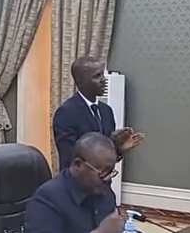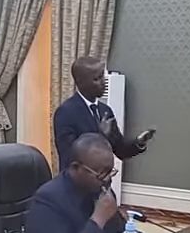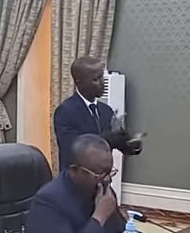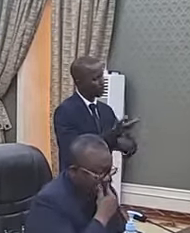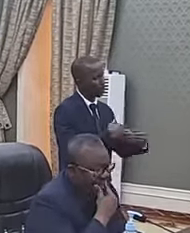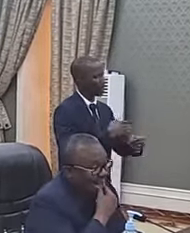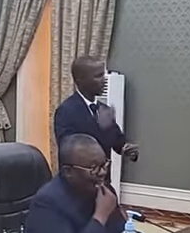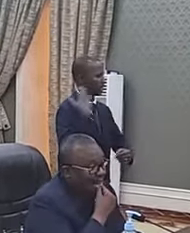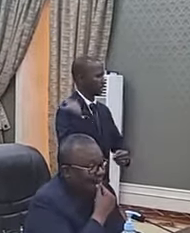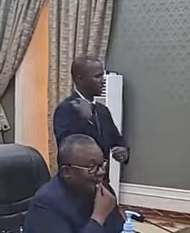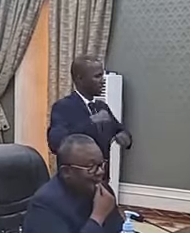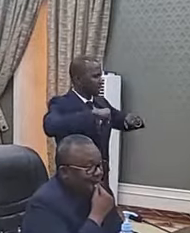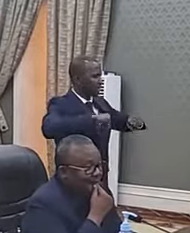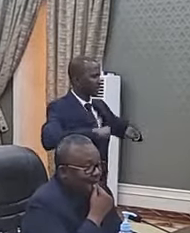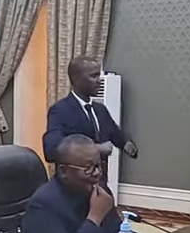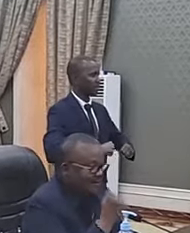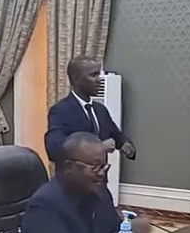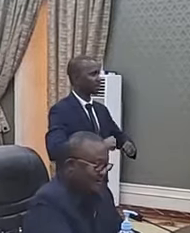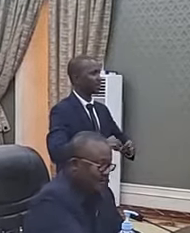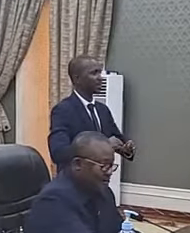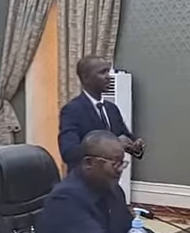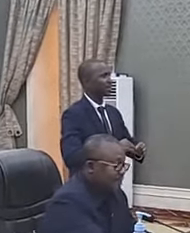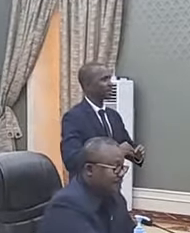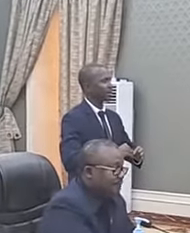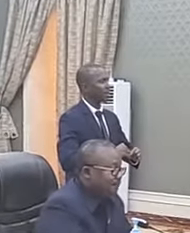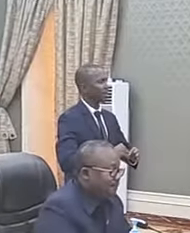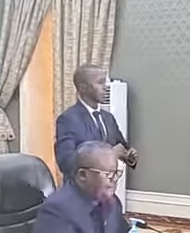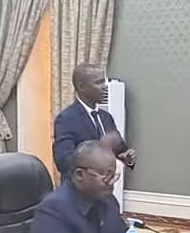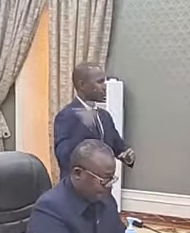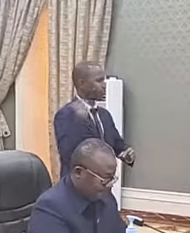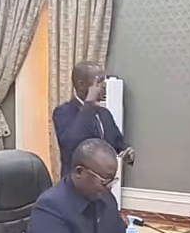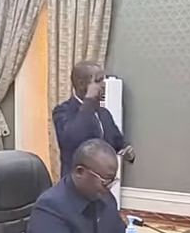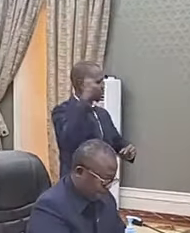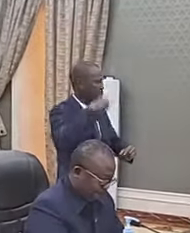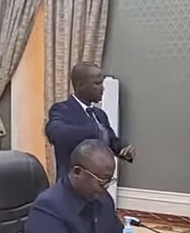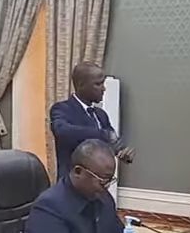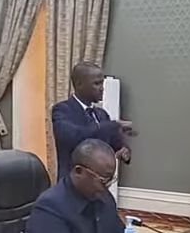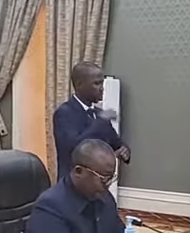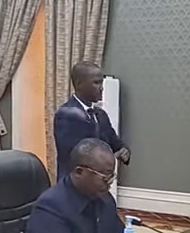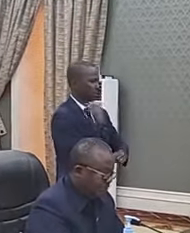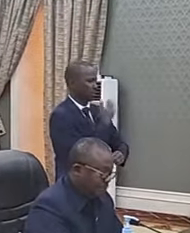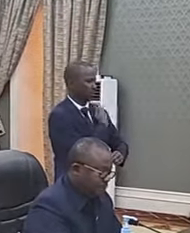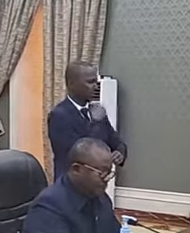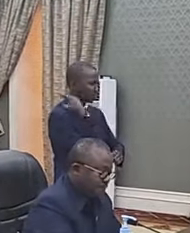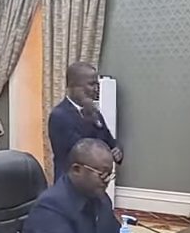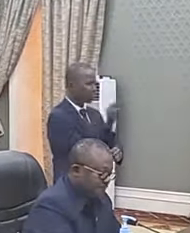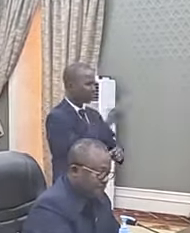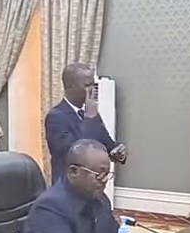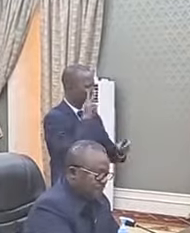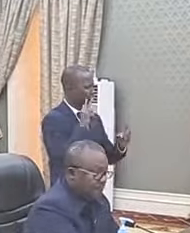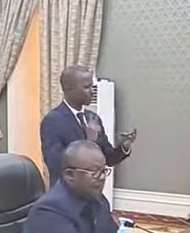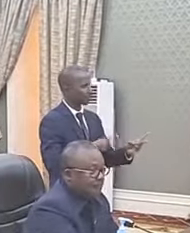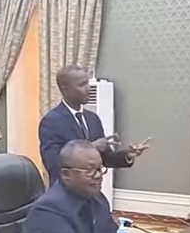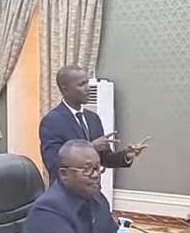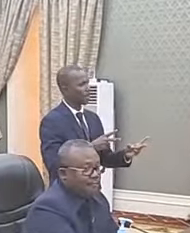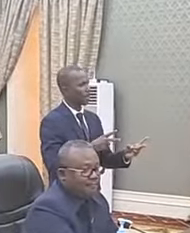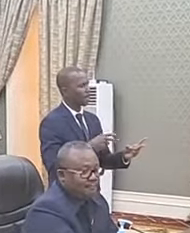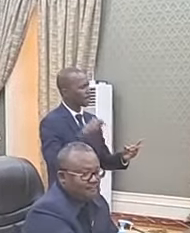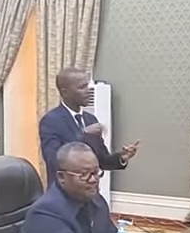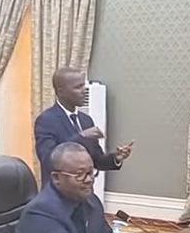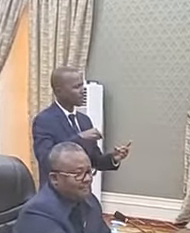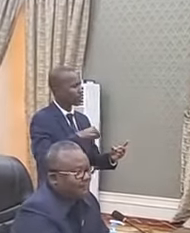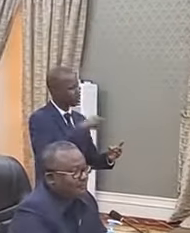intervenção do Sr. Presidente da República, comandante supremo das Forças